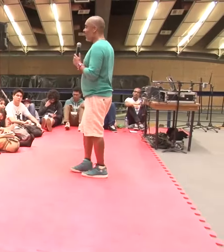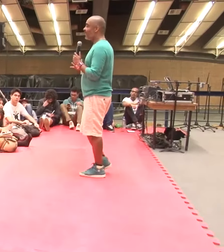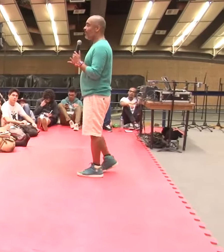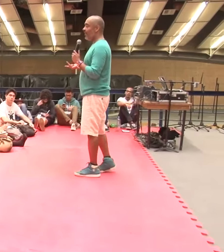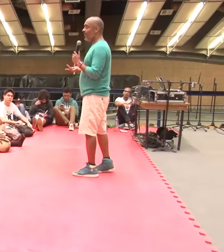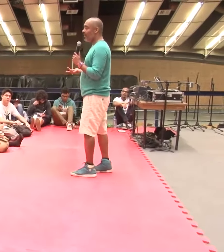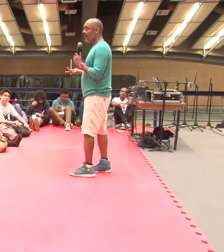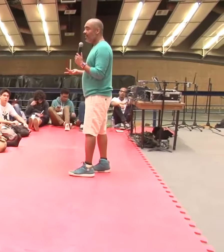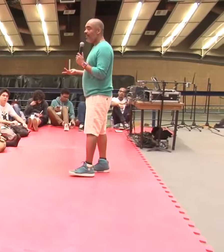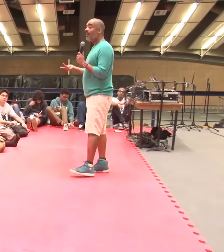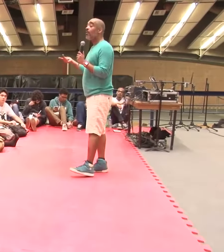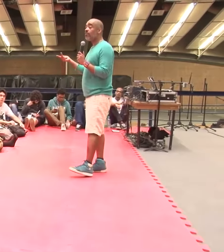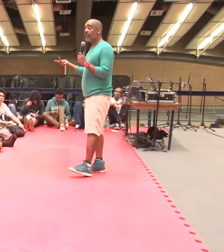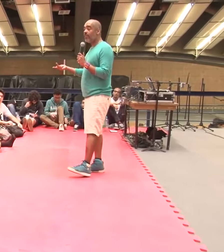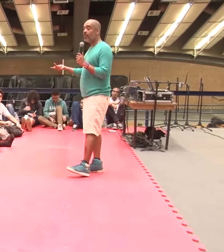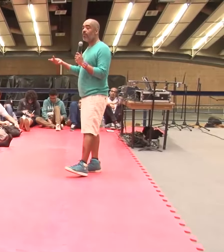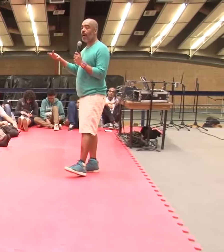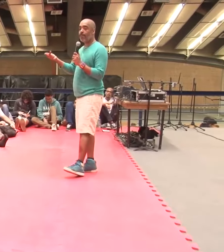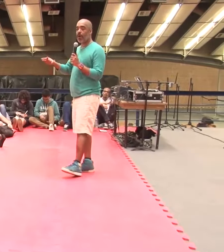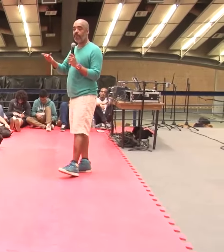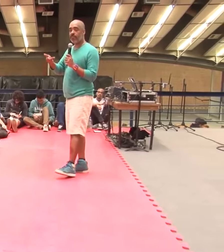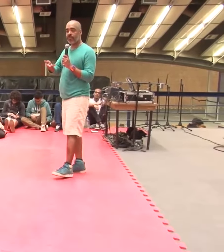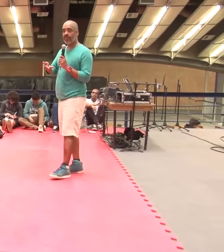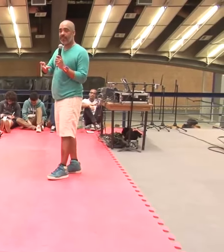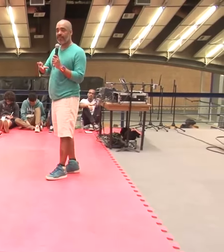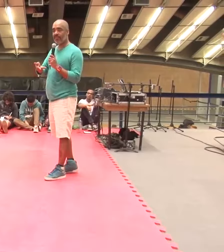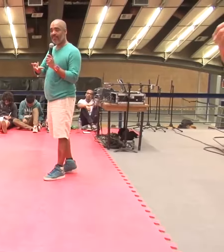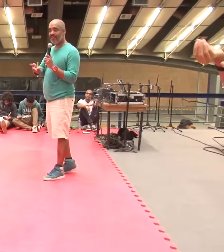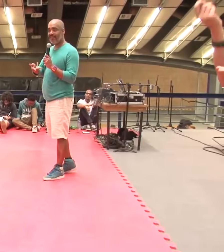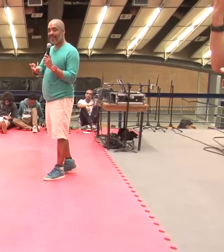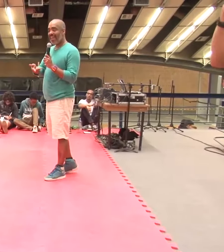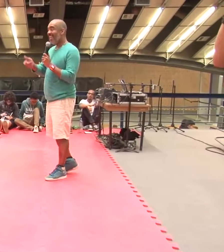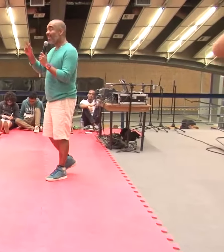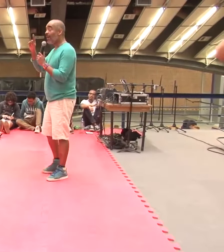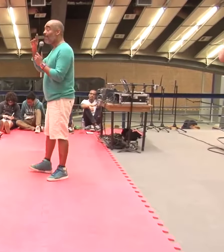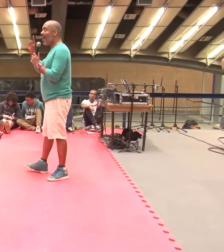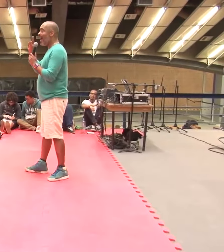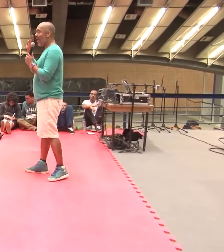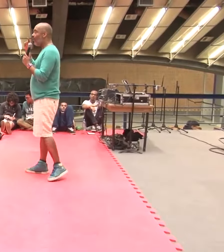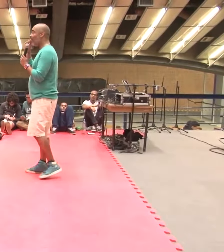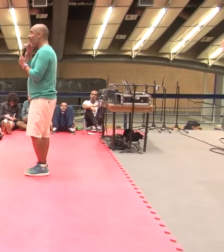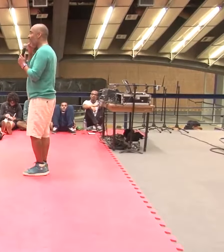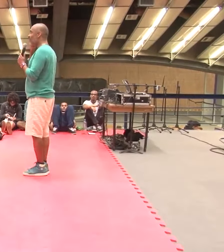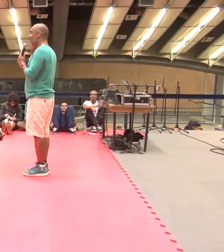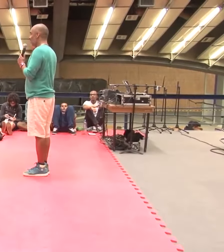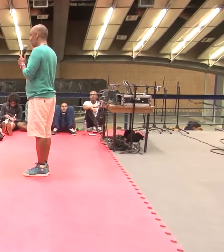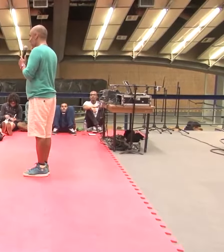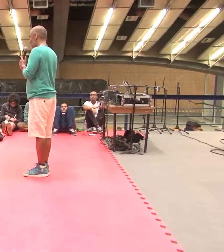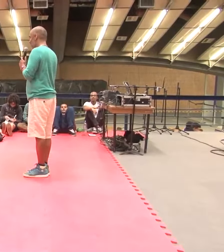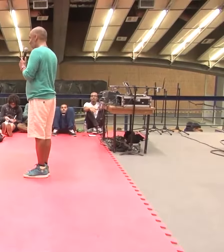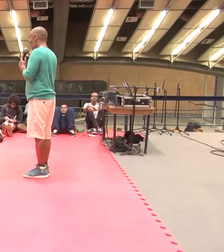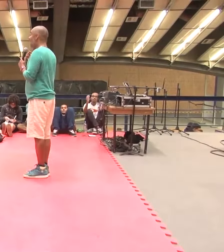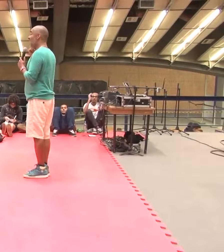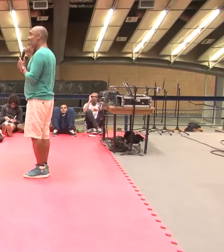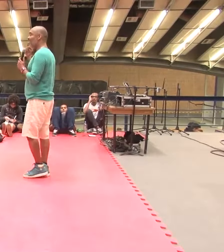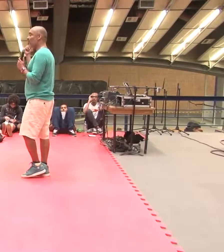de certa maneira, conseguindo a própria sobrevivência. Então, na má ou na falsa